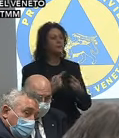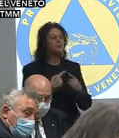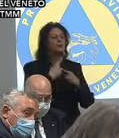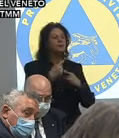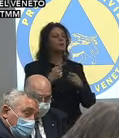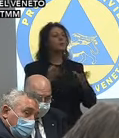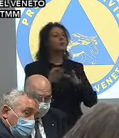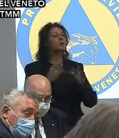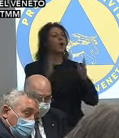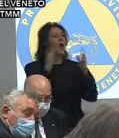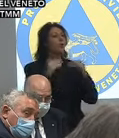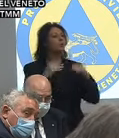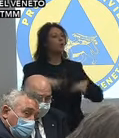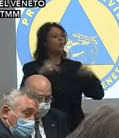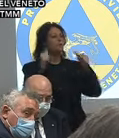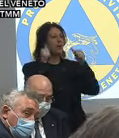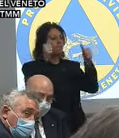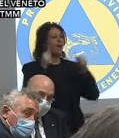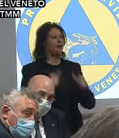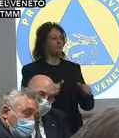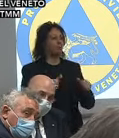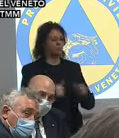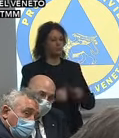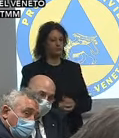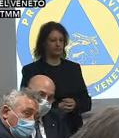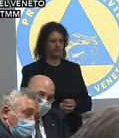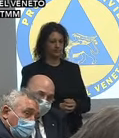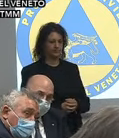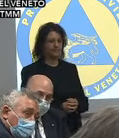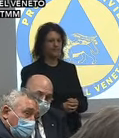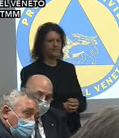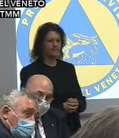gara. Il direttore Domenico Basso di TVA,